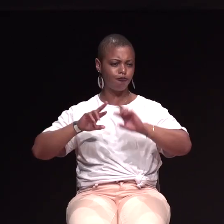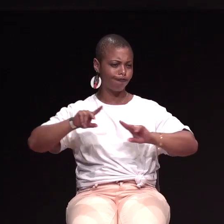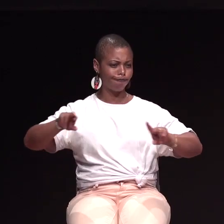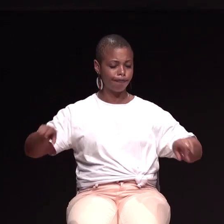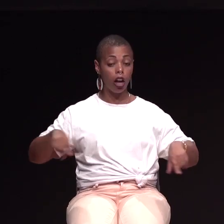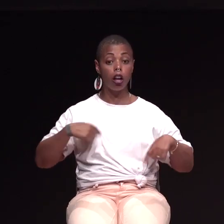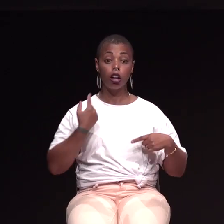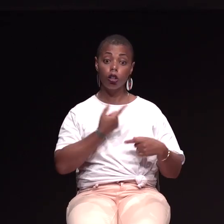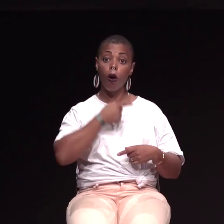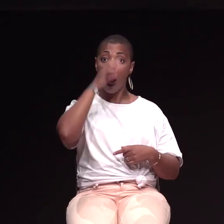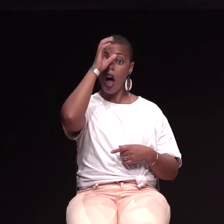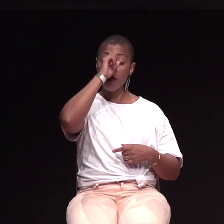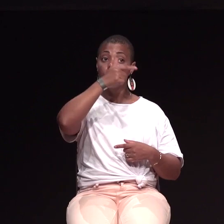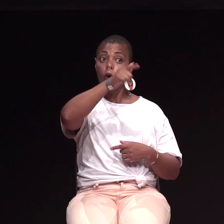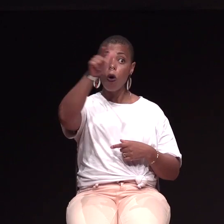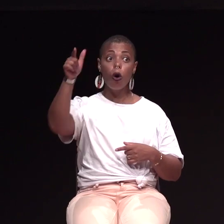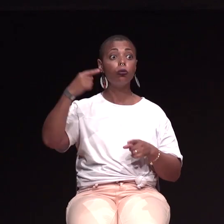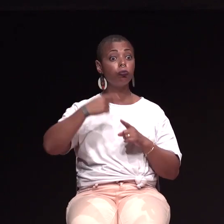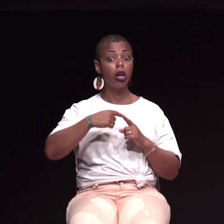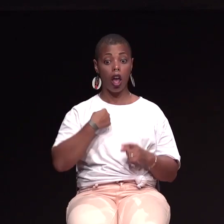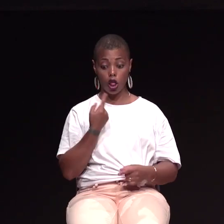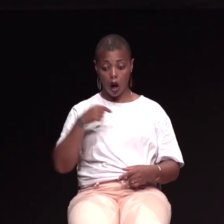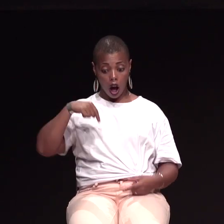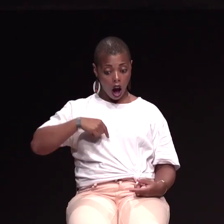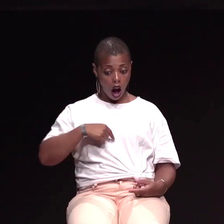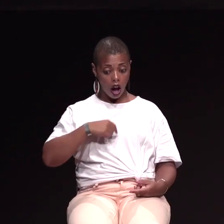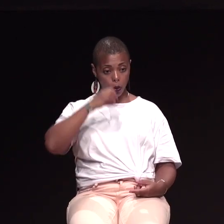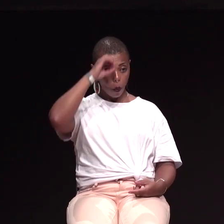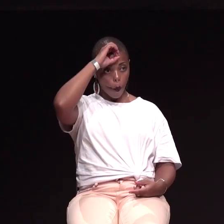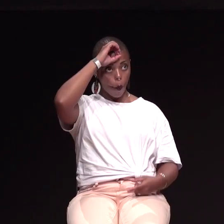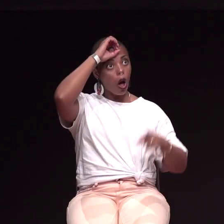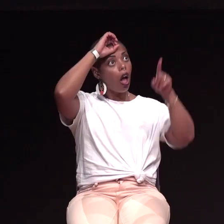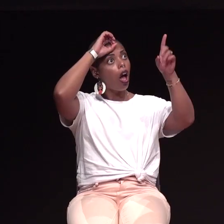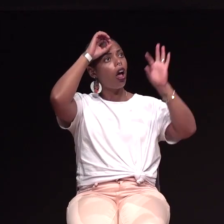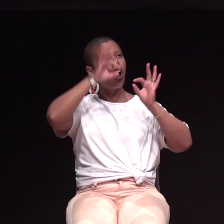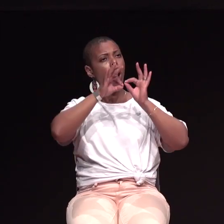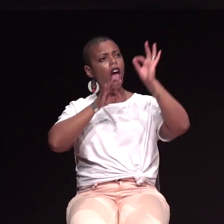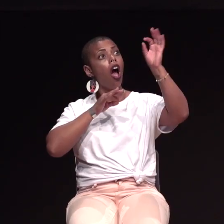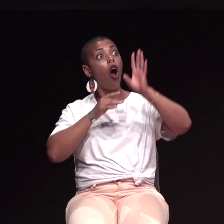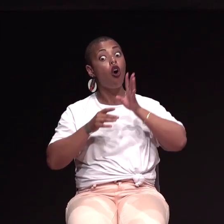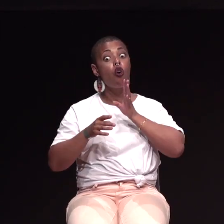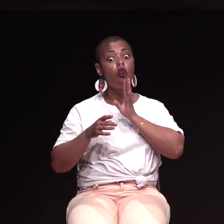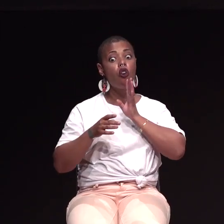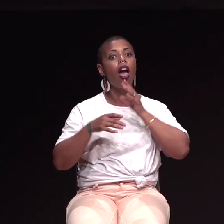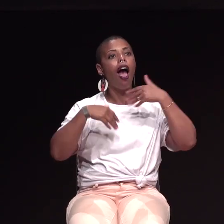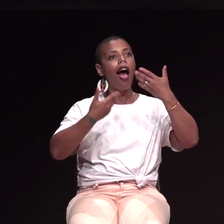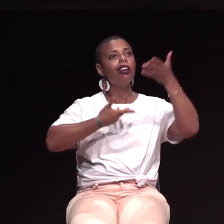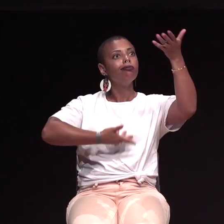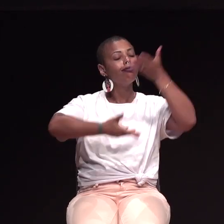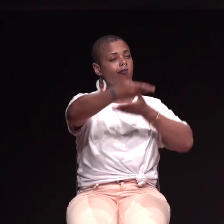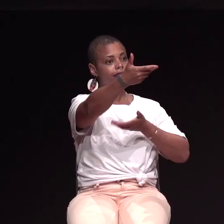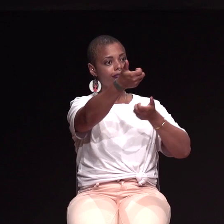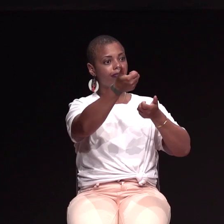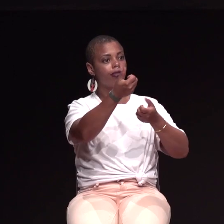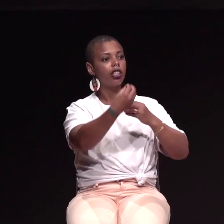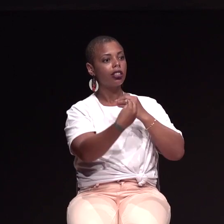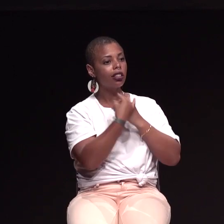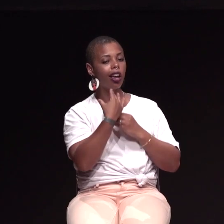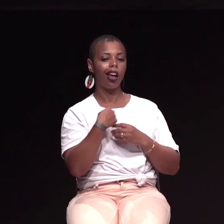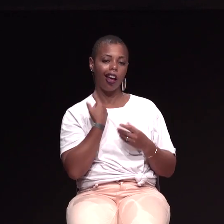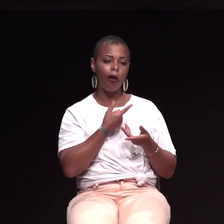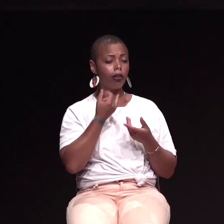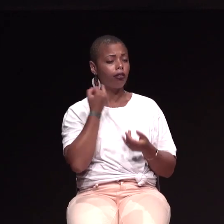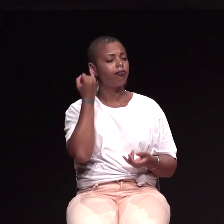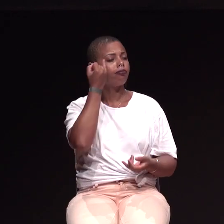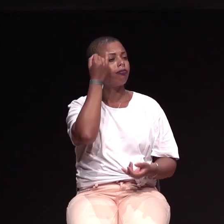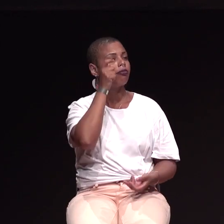outras cidades de autoras que a gente não conhecia, assim. E essa troca é muito interessante. Então, eu